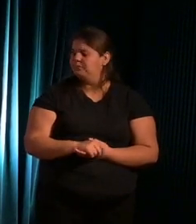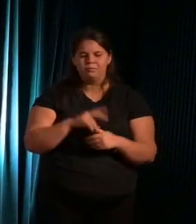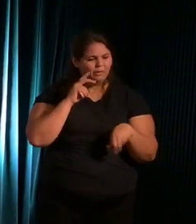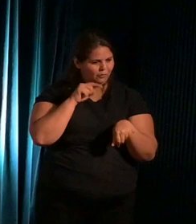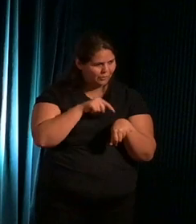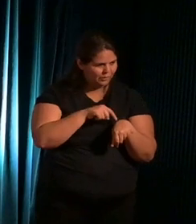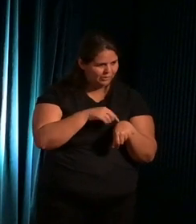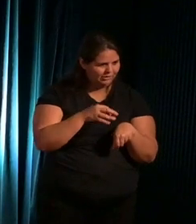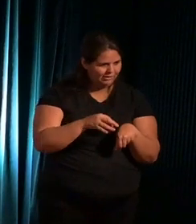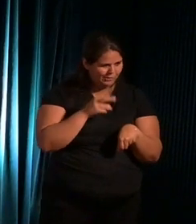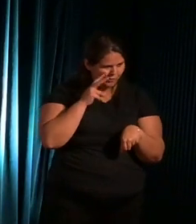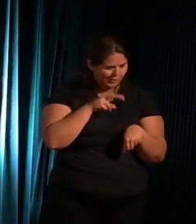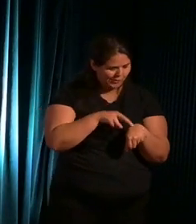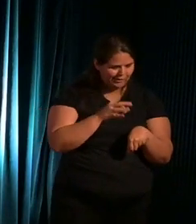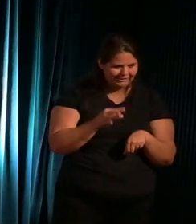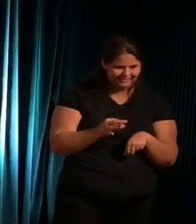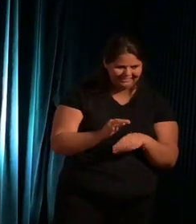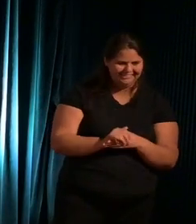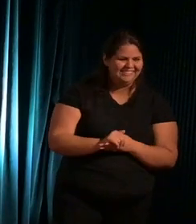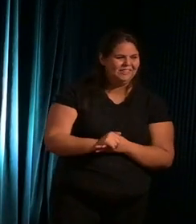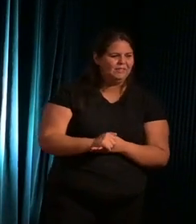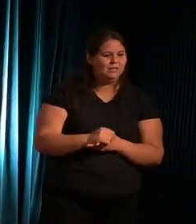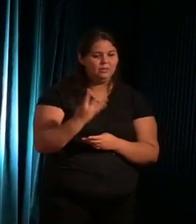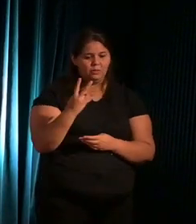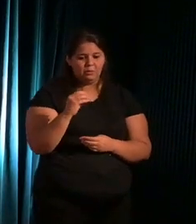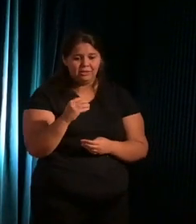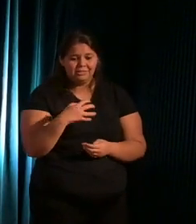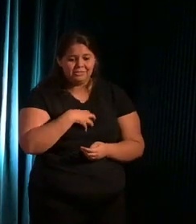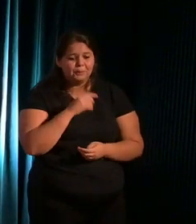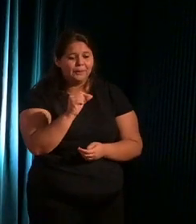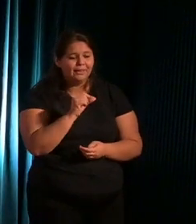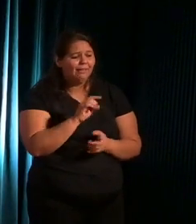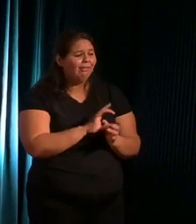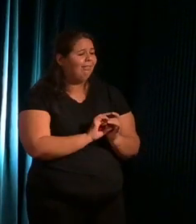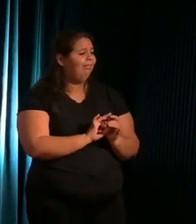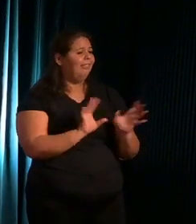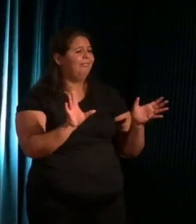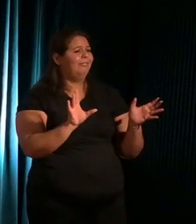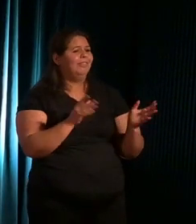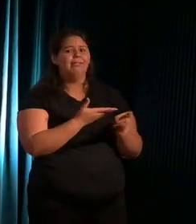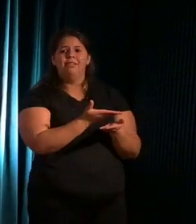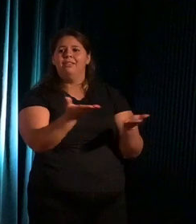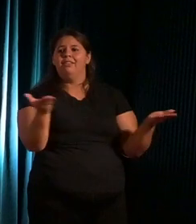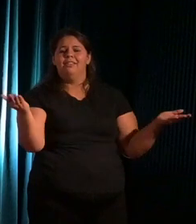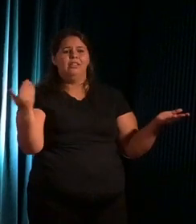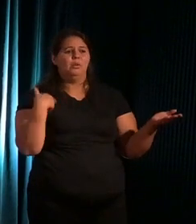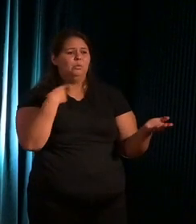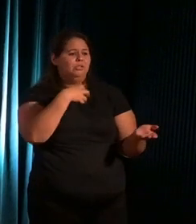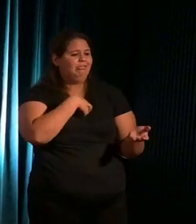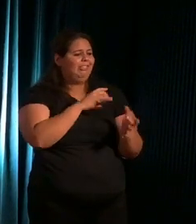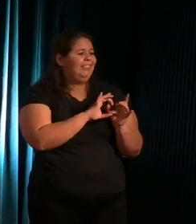Uns 40 minutos que eu nunca me senti tão à vontade diante de uma plateia.